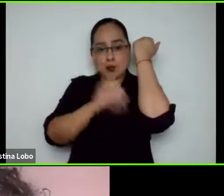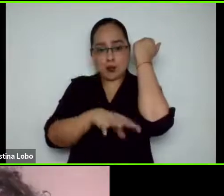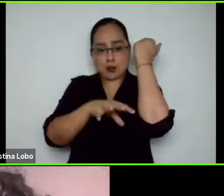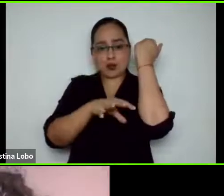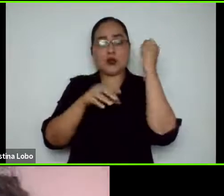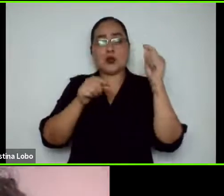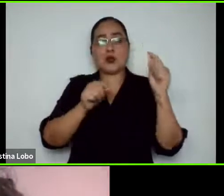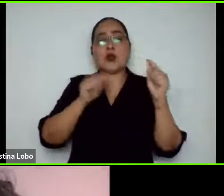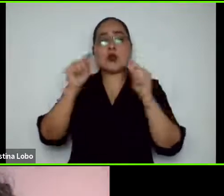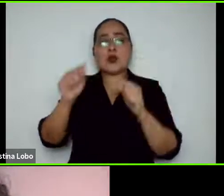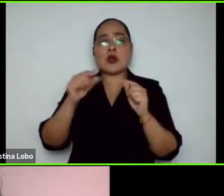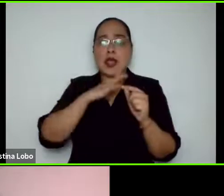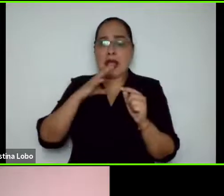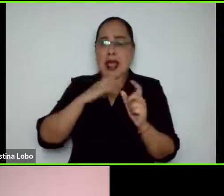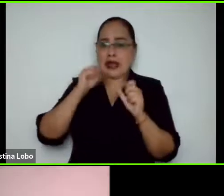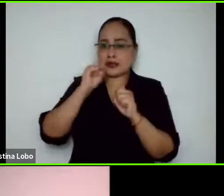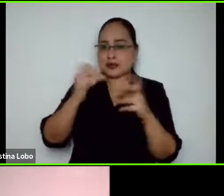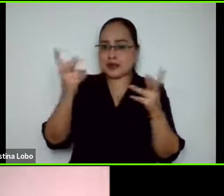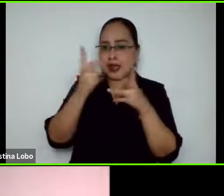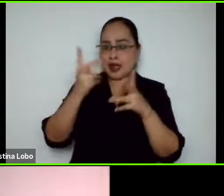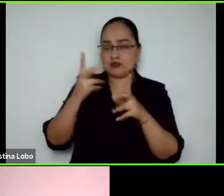o creado jurisprudencialmente.